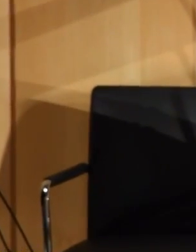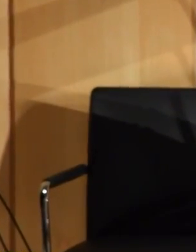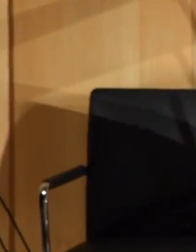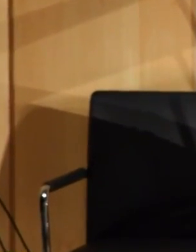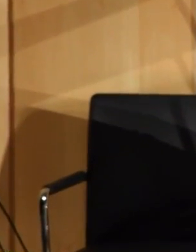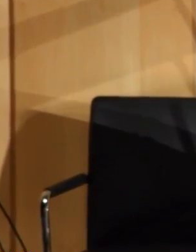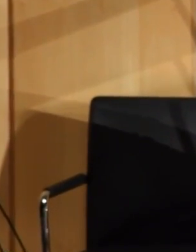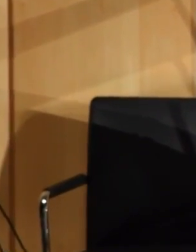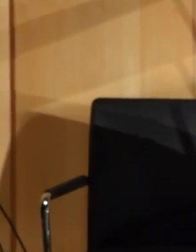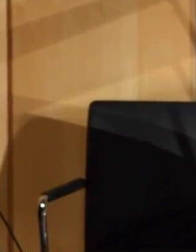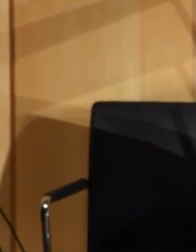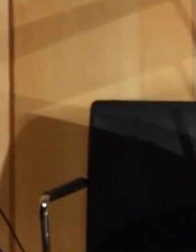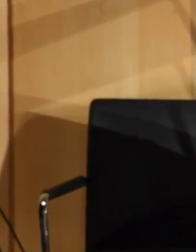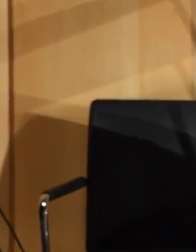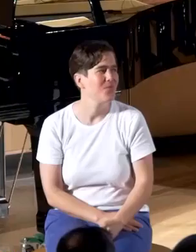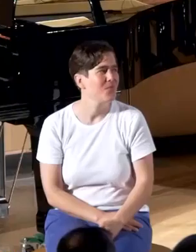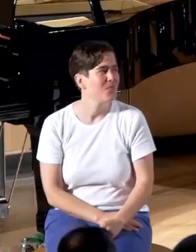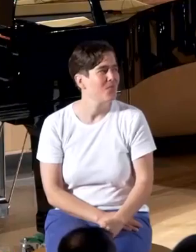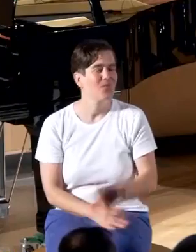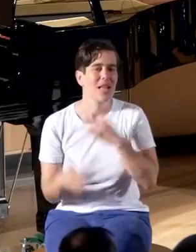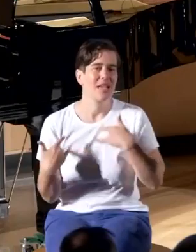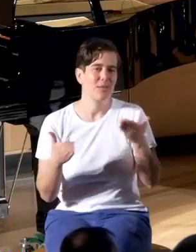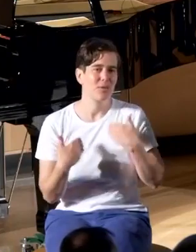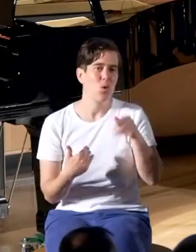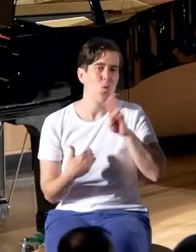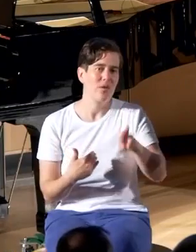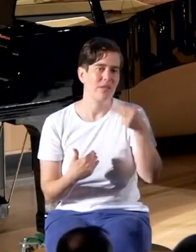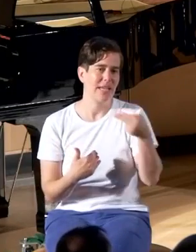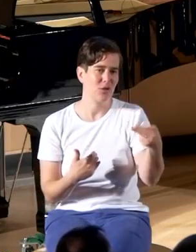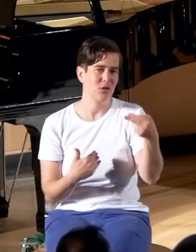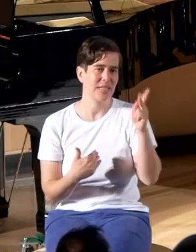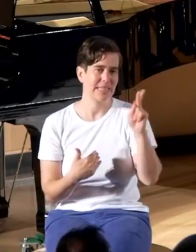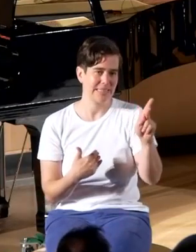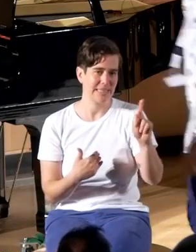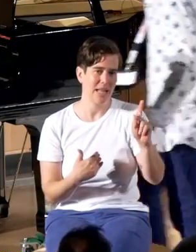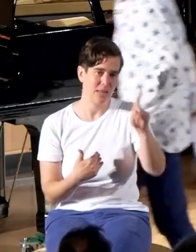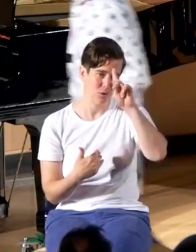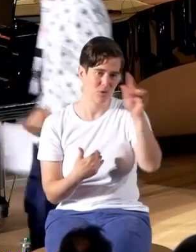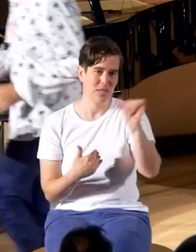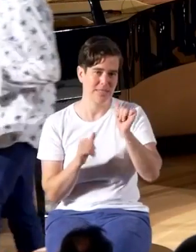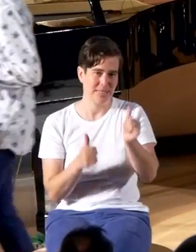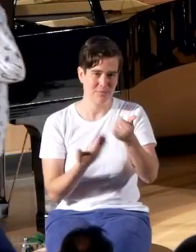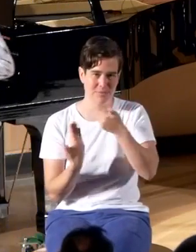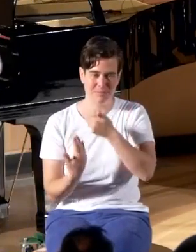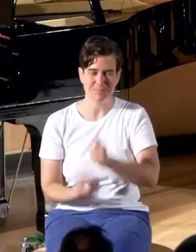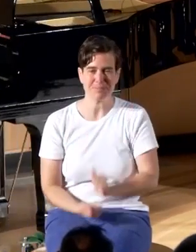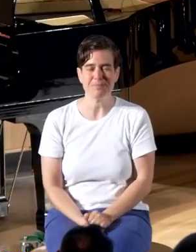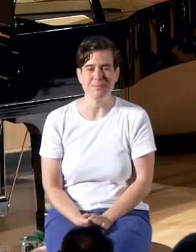zu begrüßen und in die Veranstaltung einzuführen. Herzlich willkommen, Ulf Henschke-Kristall von der Deutschen AIDS-Hilfe.